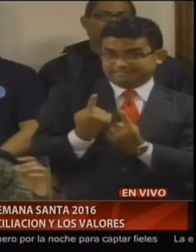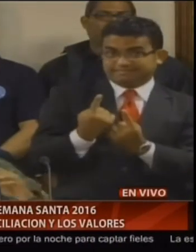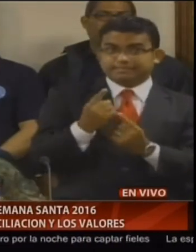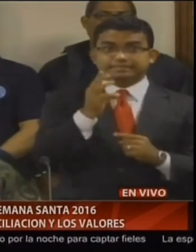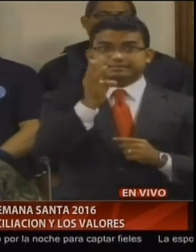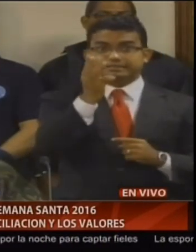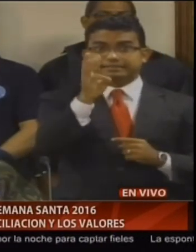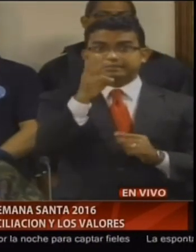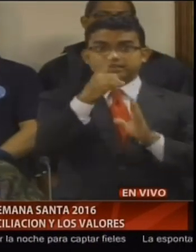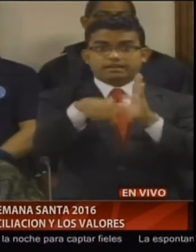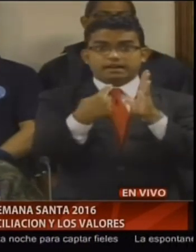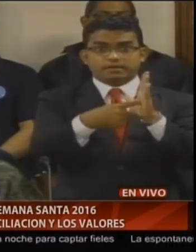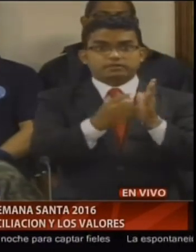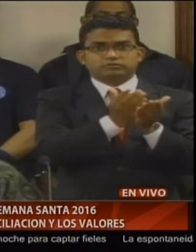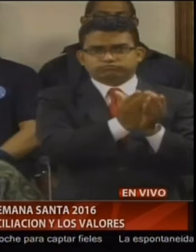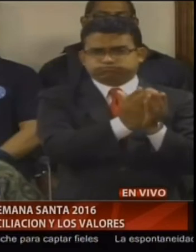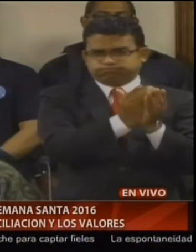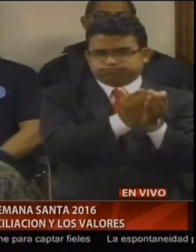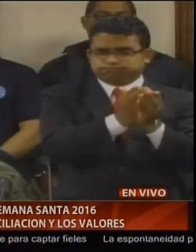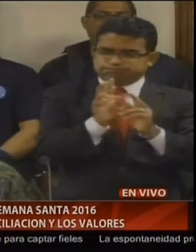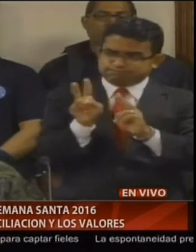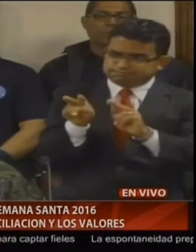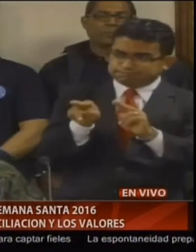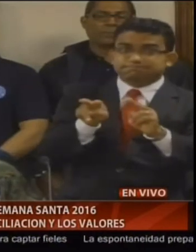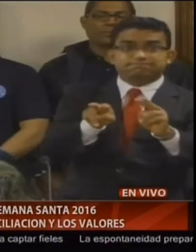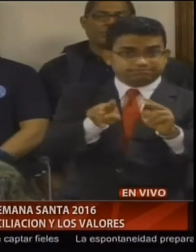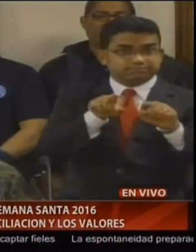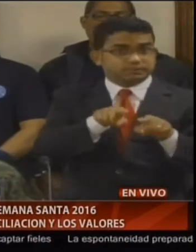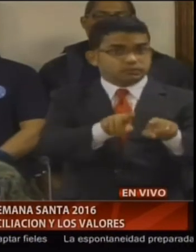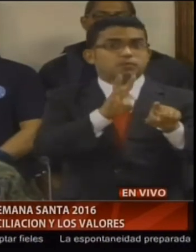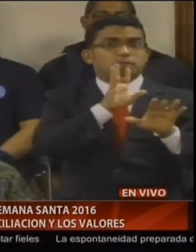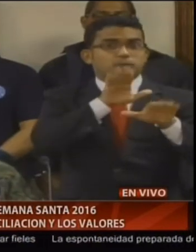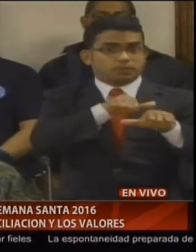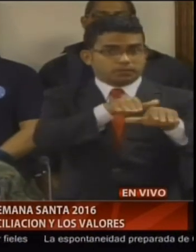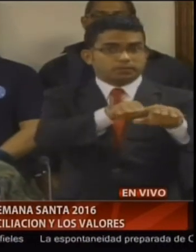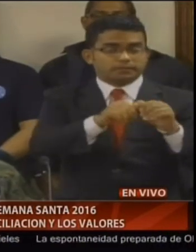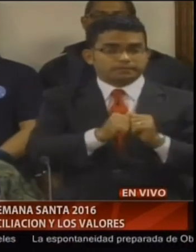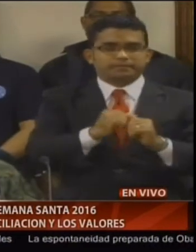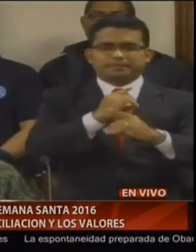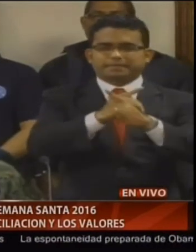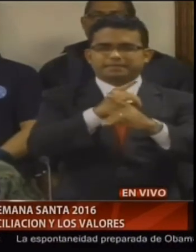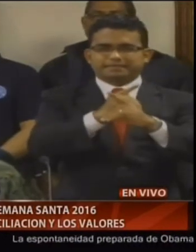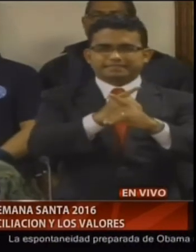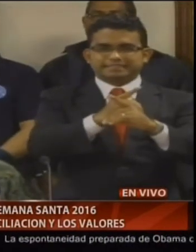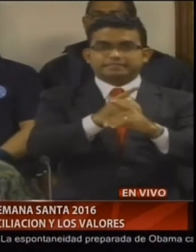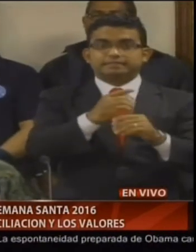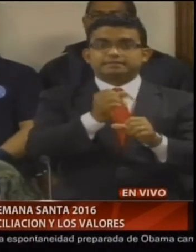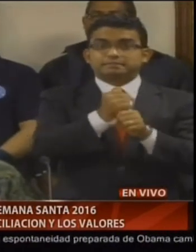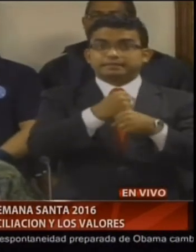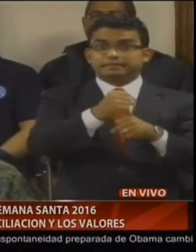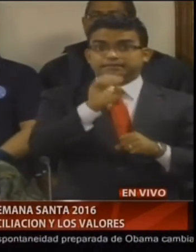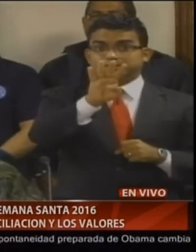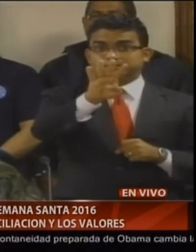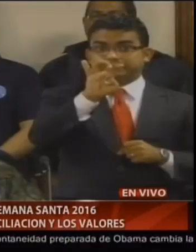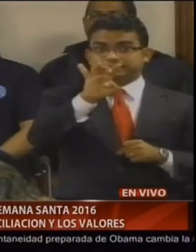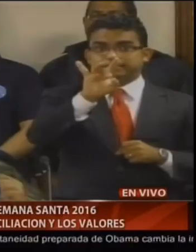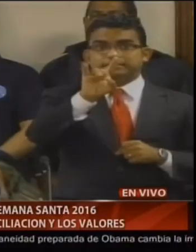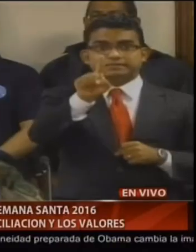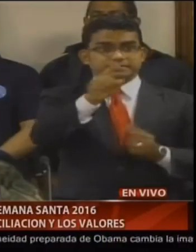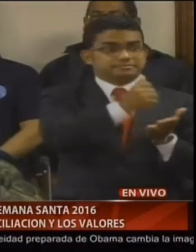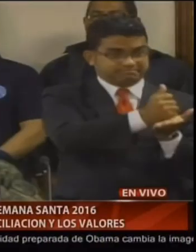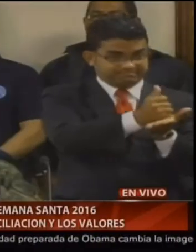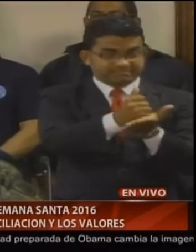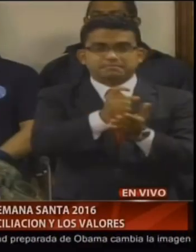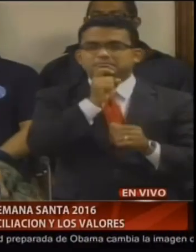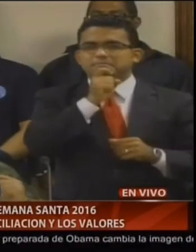operativo 16 horas de navegación. La Defensa Civil ha realizado en lo que va del operativo 481 asistencias. En Boca Chica